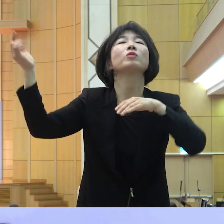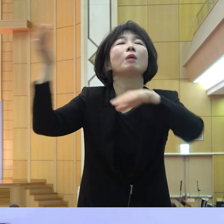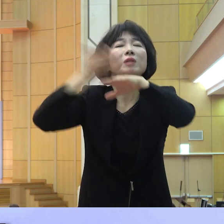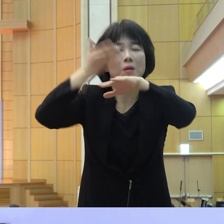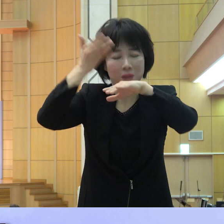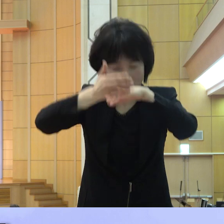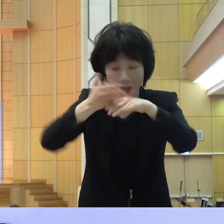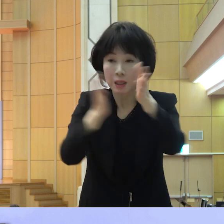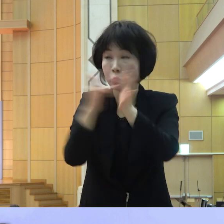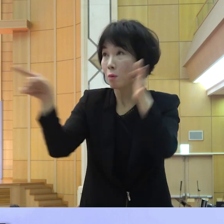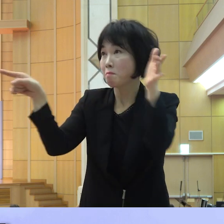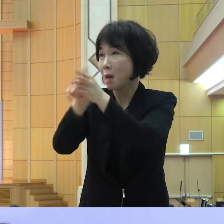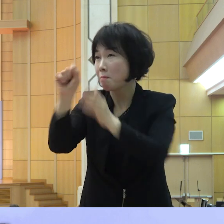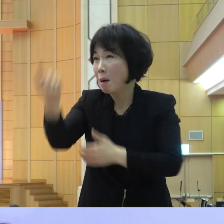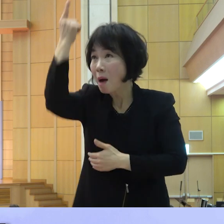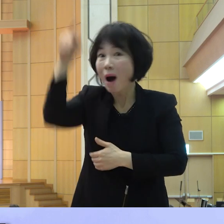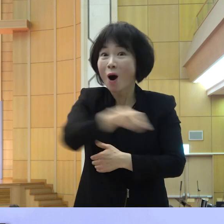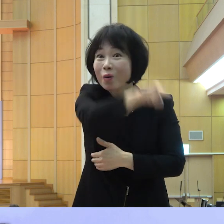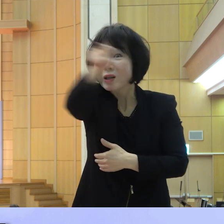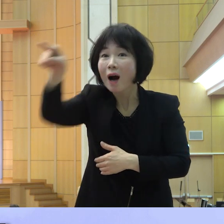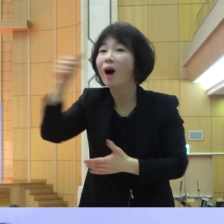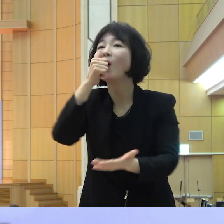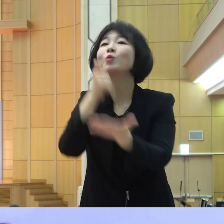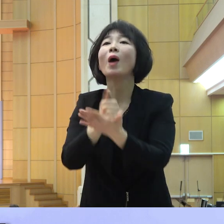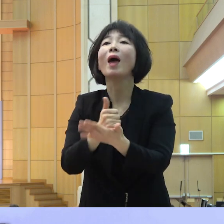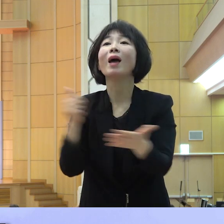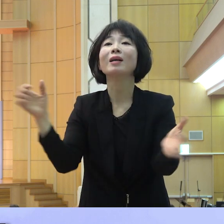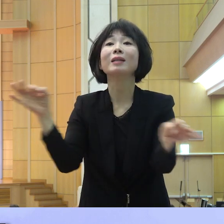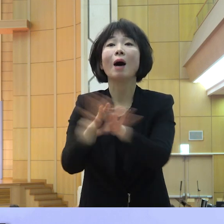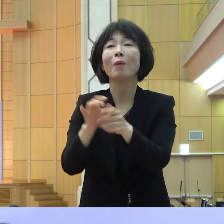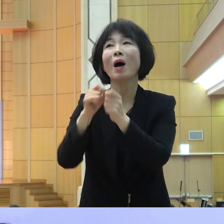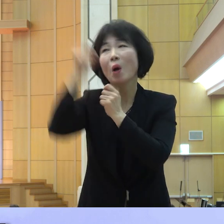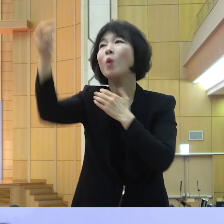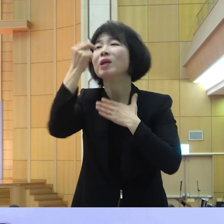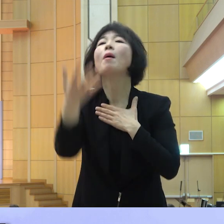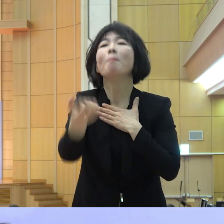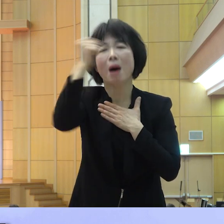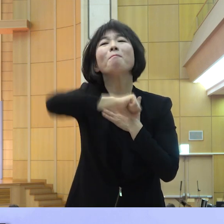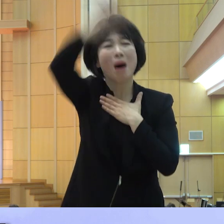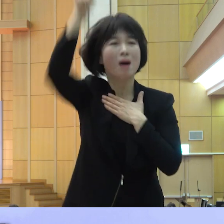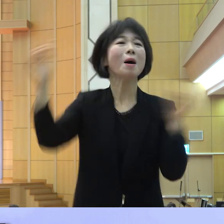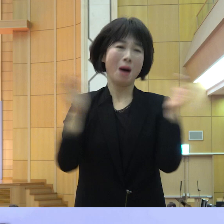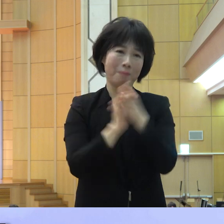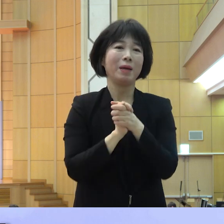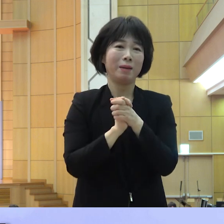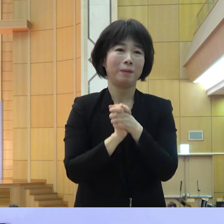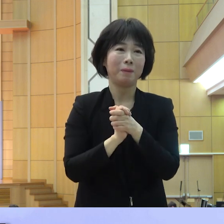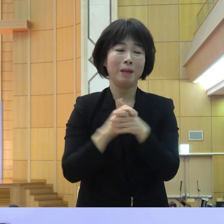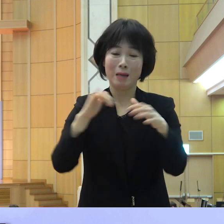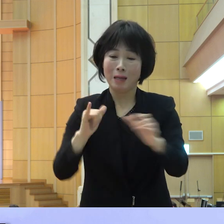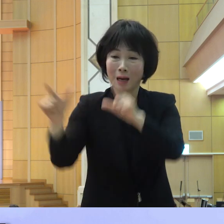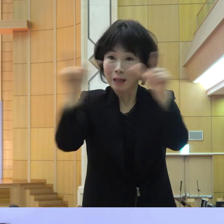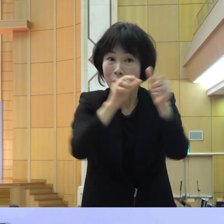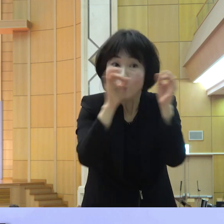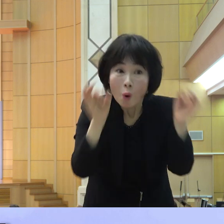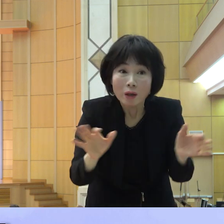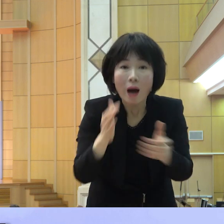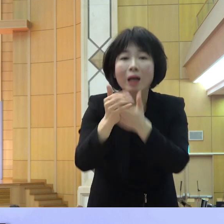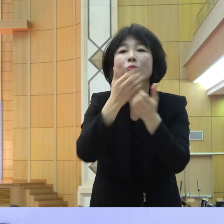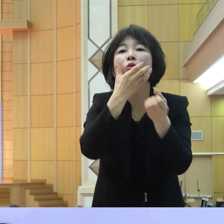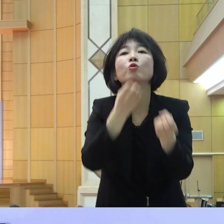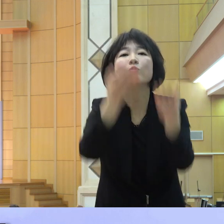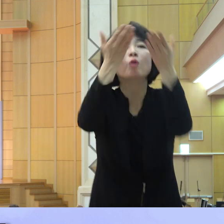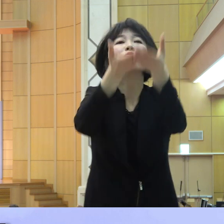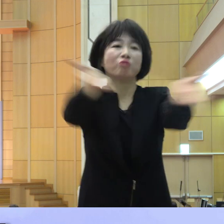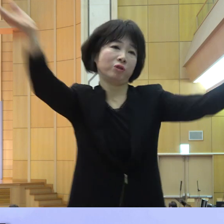믿음으로 말미암아 우리는 영원한 생명을 얻게 되는 것입니다. 이 땅의 삶을 통해서 하나님이 우리를 축복해